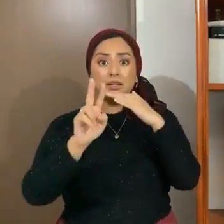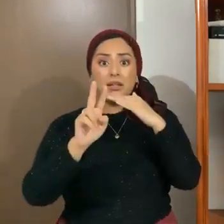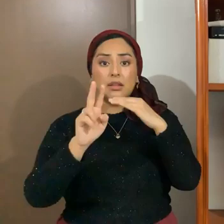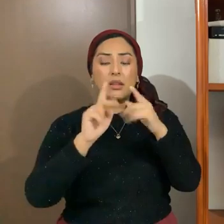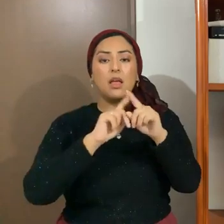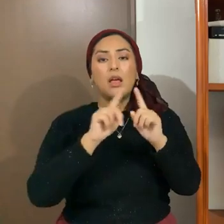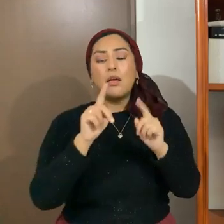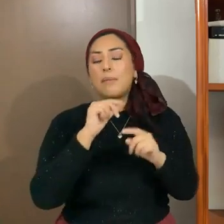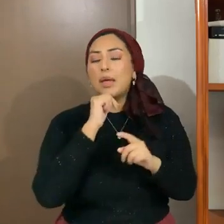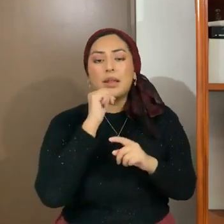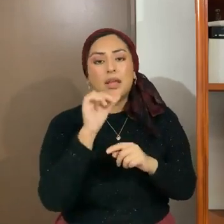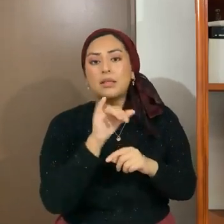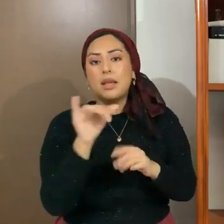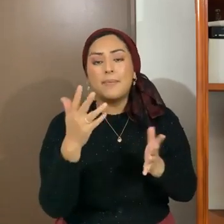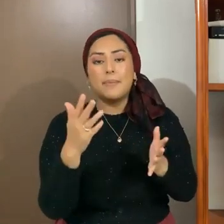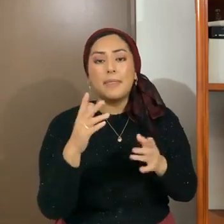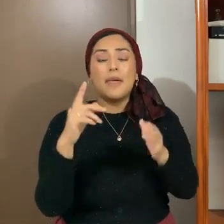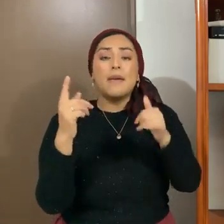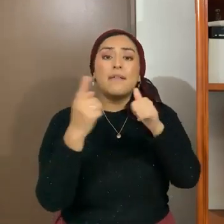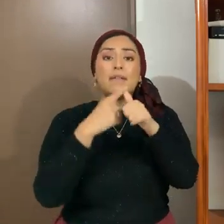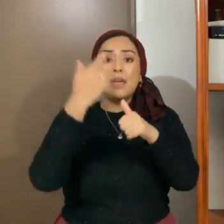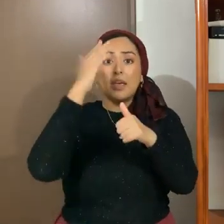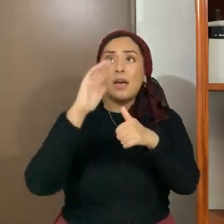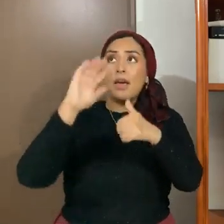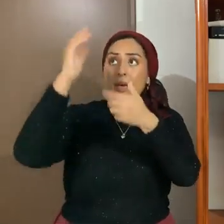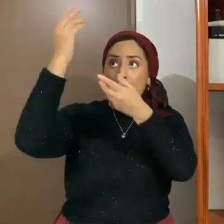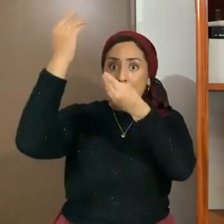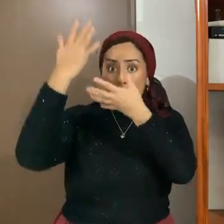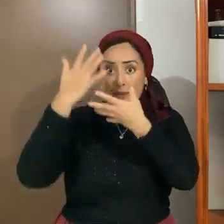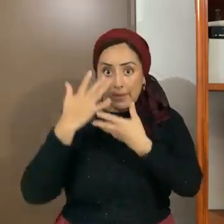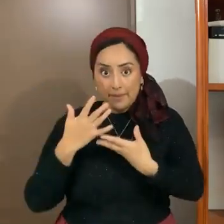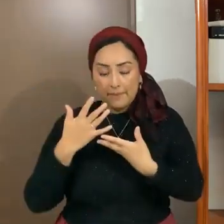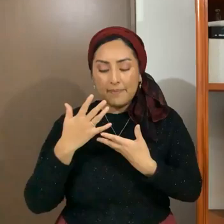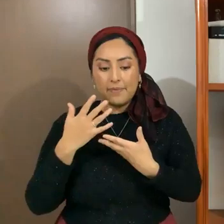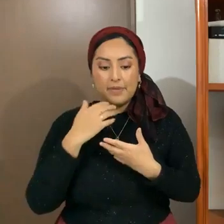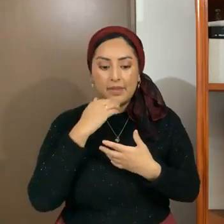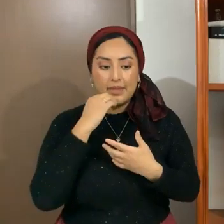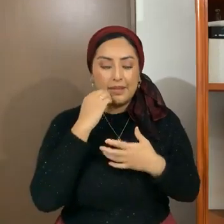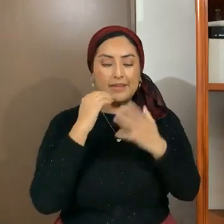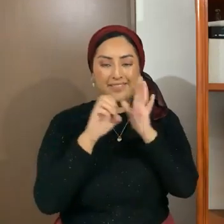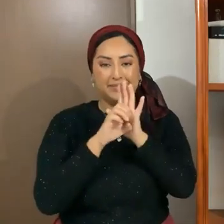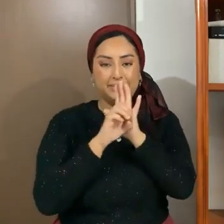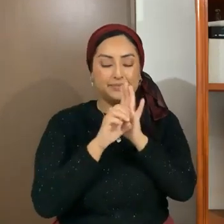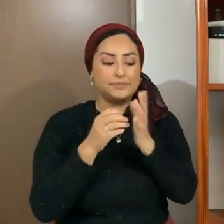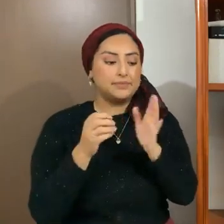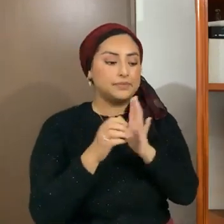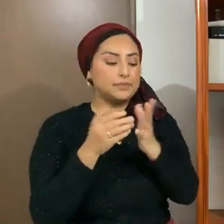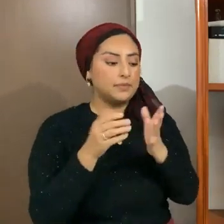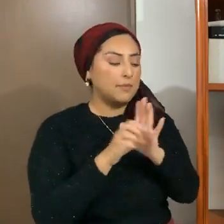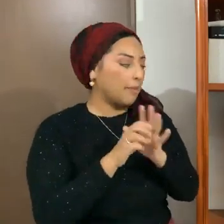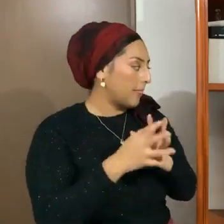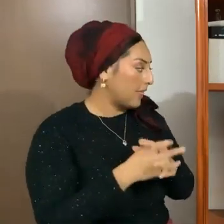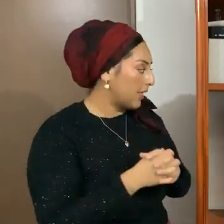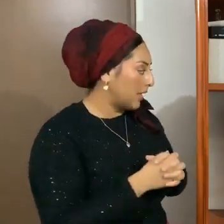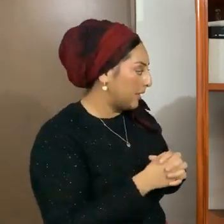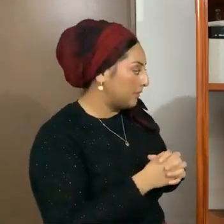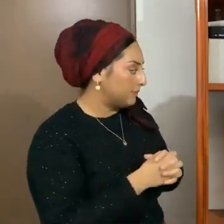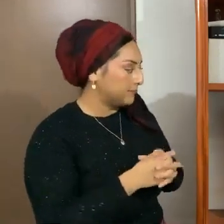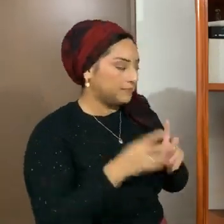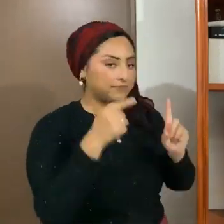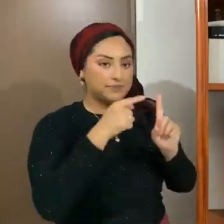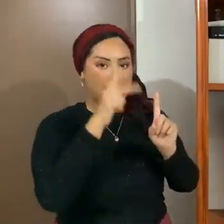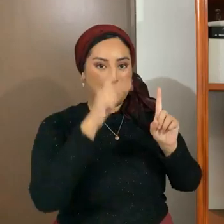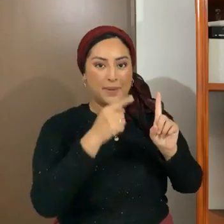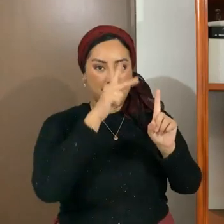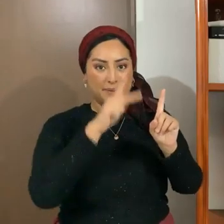es así. El Eterno nos va a hablar primero para decir, esto, vamos a poner este ejemplo, cambia